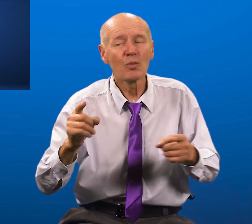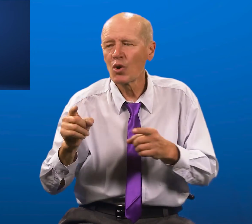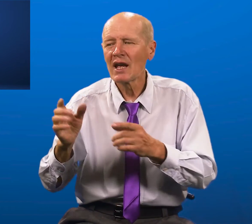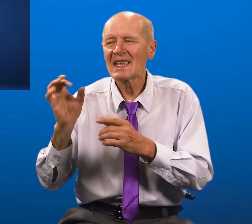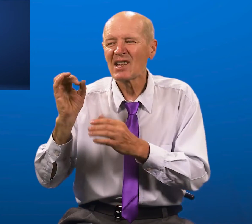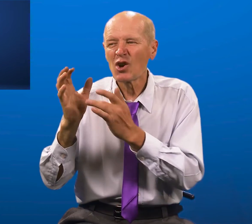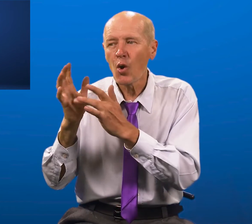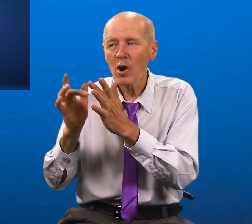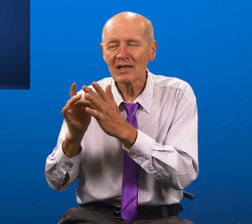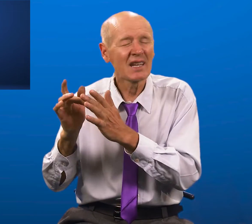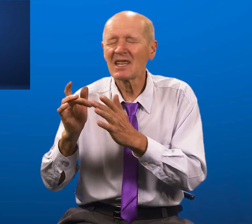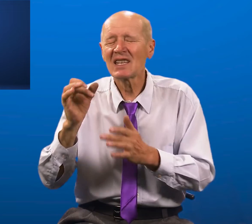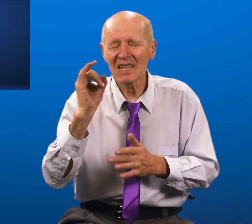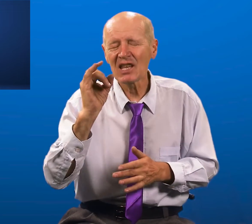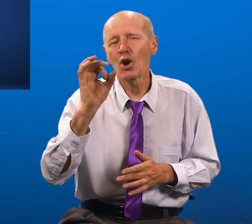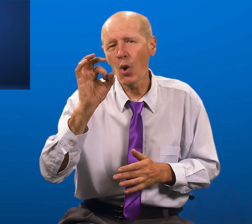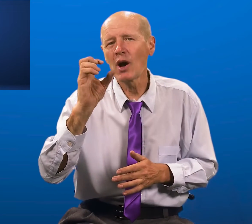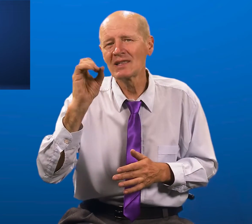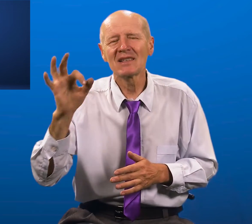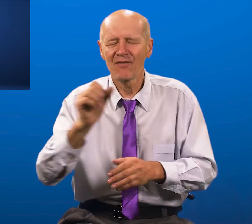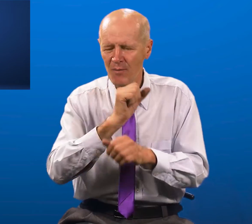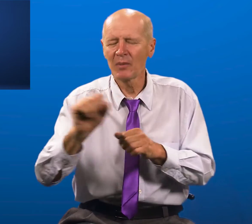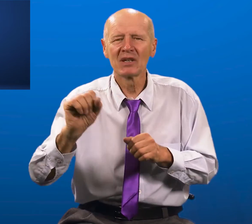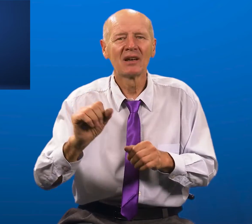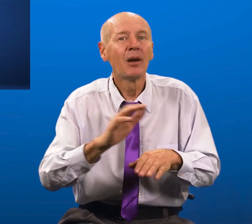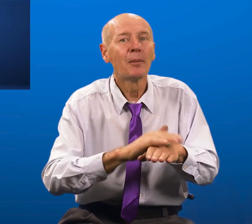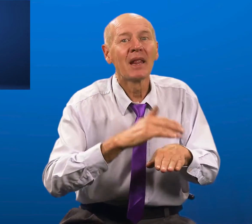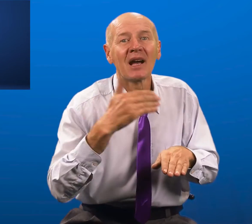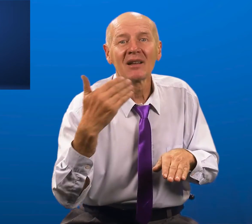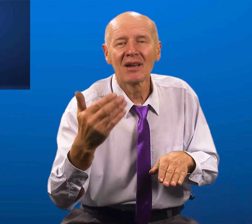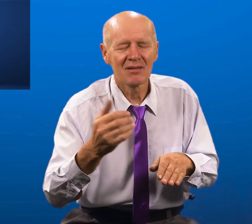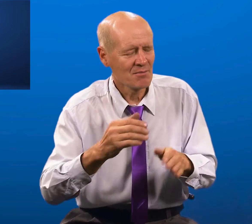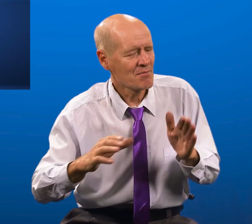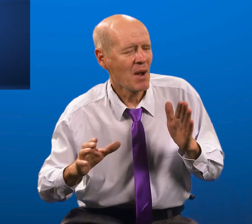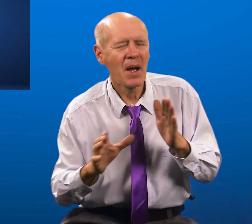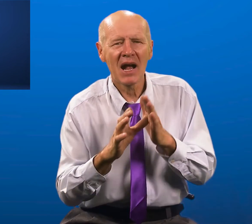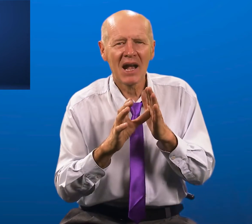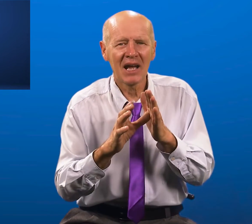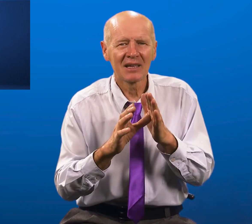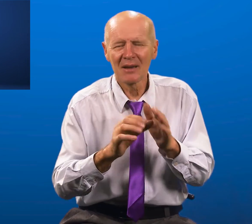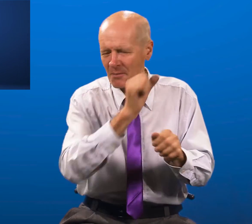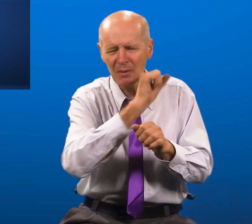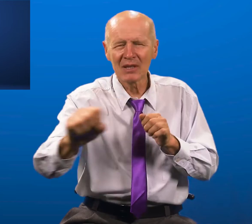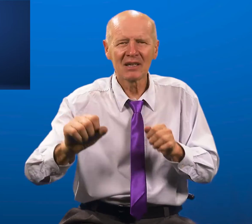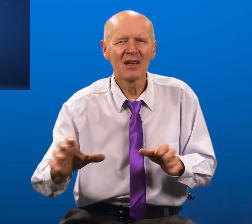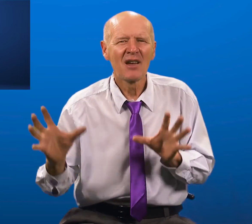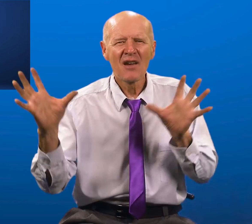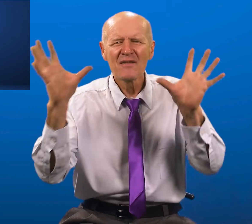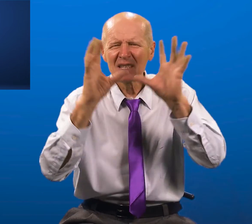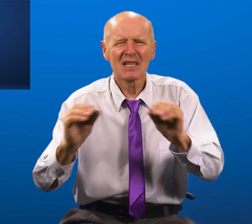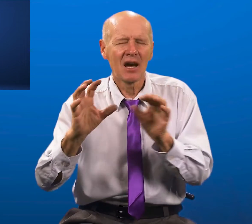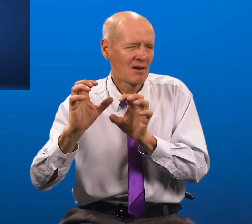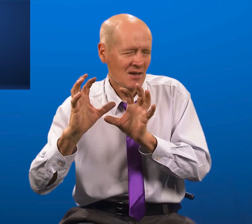это искушение? Потому что благодать Божия помогает преодолеть все нападки врага,